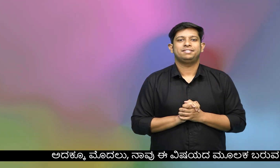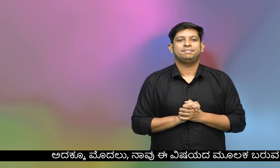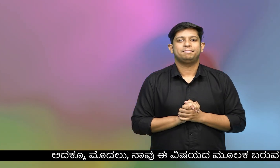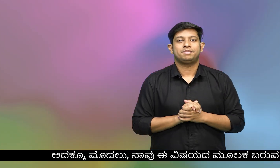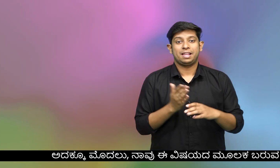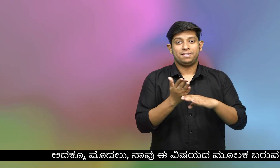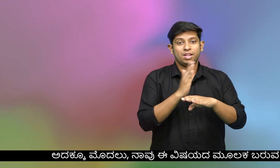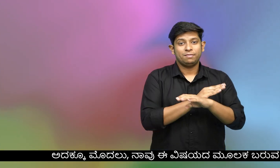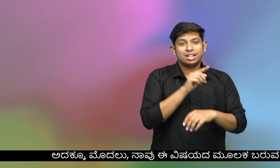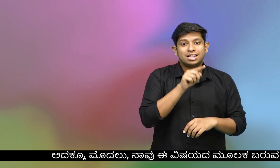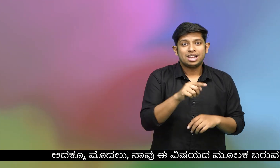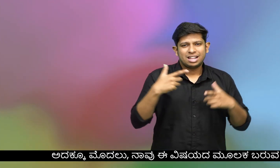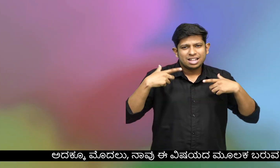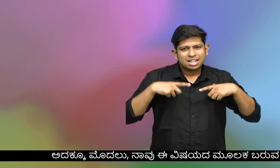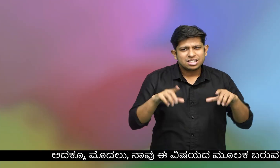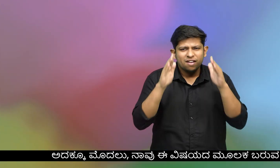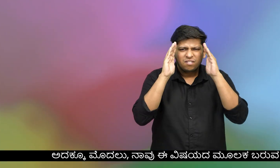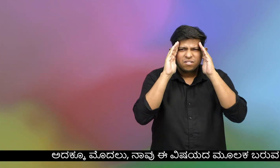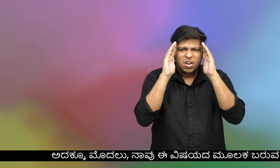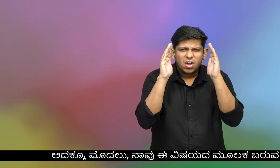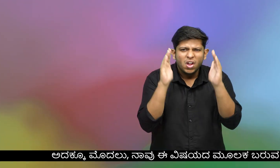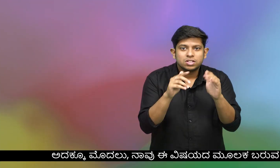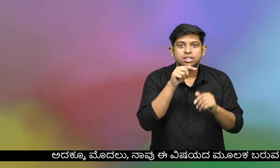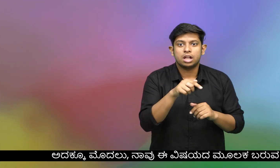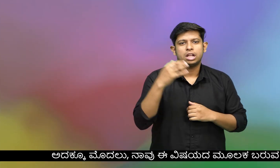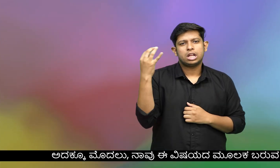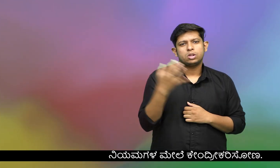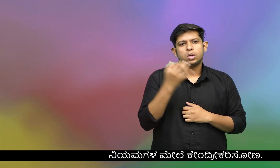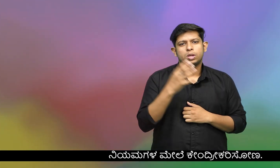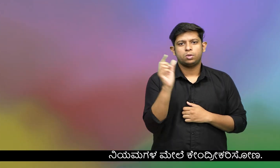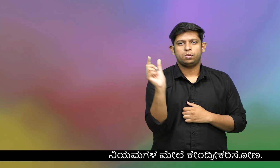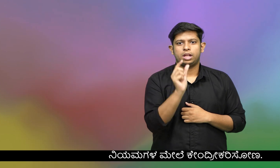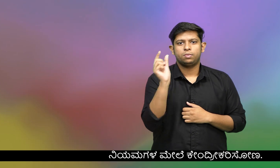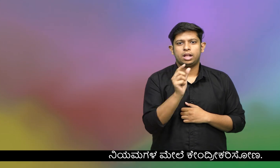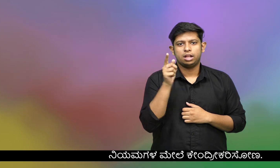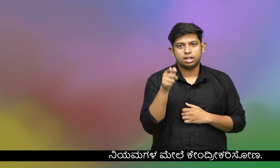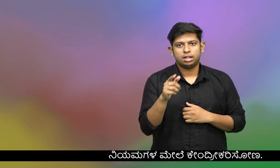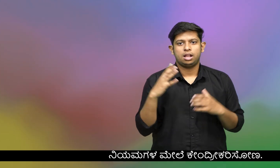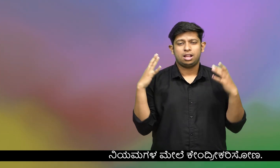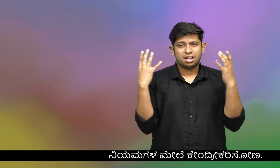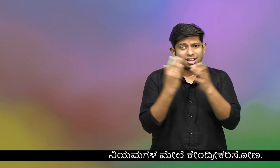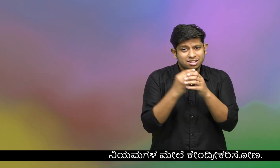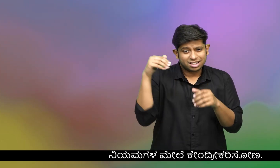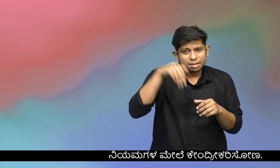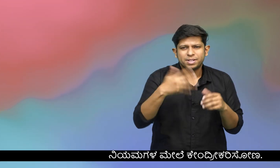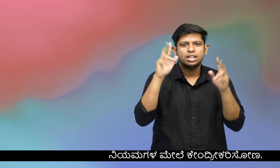ಅದಕ್ಕೂ ಮೊದಲು ನಾವು ಈ ವಿಷಯದ ಮೂಲಕ ಬರುವ ಈ ಹೊಸ ನಿಯಮಗಳ ಮೇಲೆ ಕೇಂದ್ರೀಕರಿಸೋಣ.